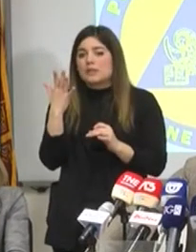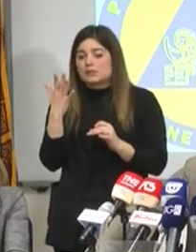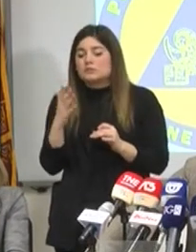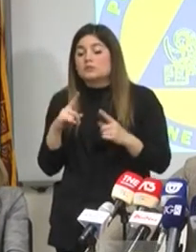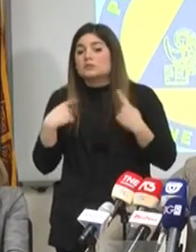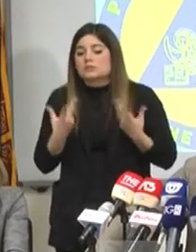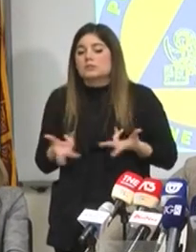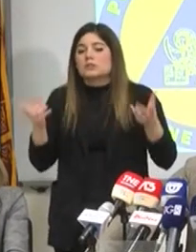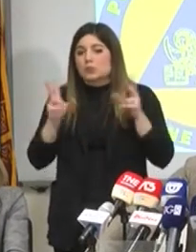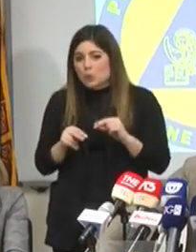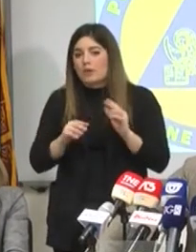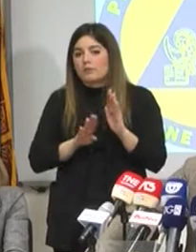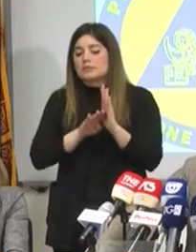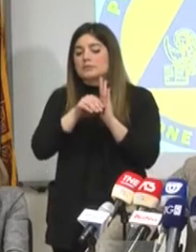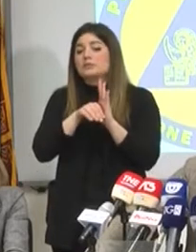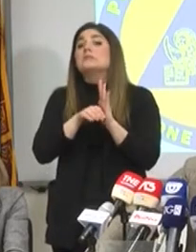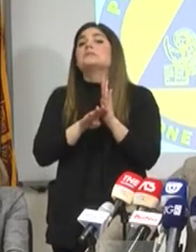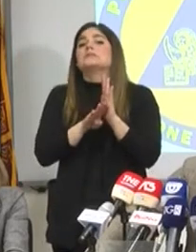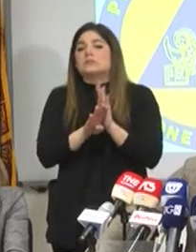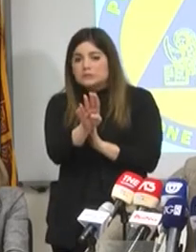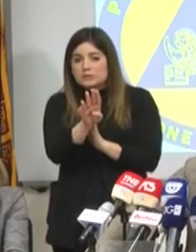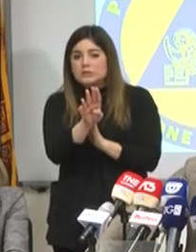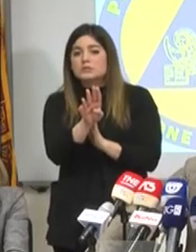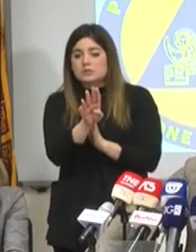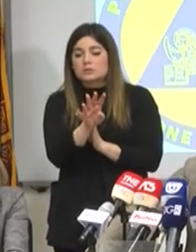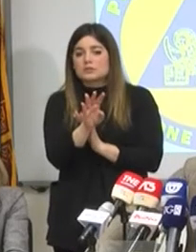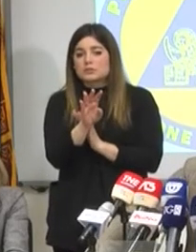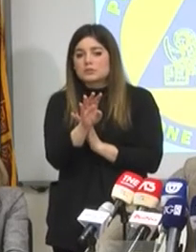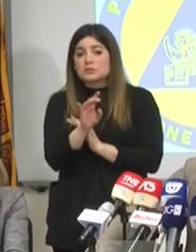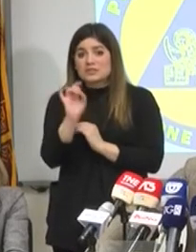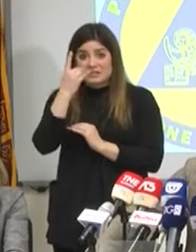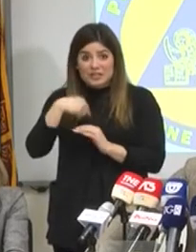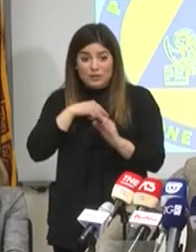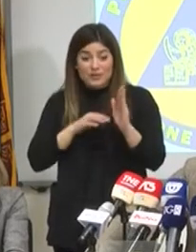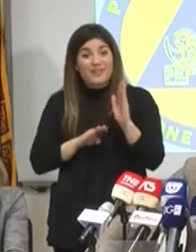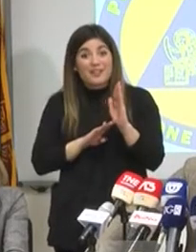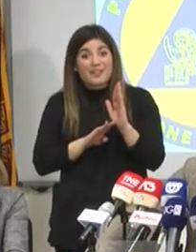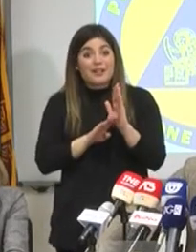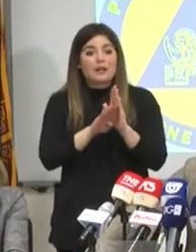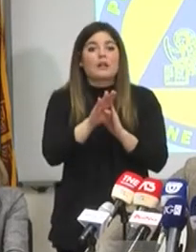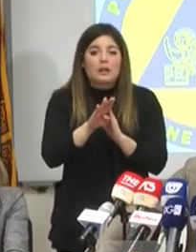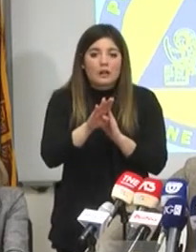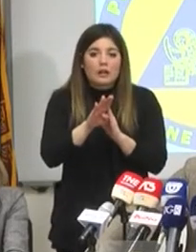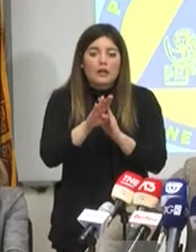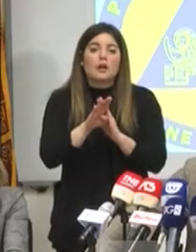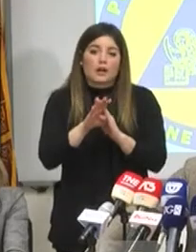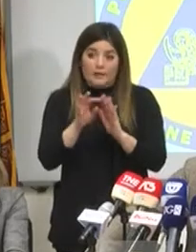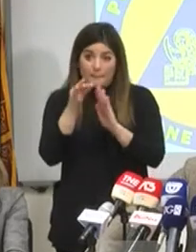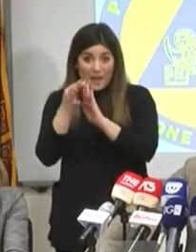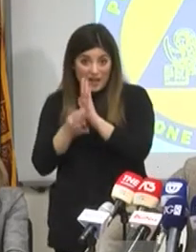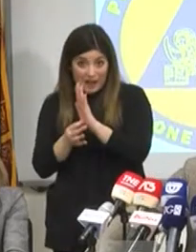a riprendere la curva. Se riprendiamo la curva, i parametri stabiliti oggi dall'Istituto Superiore della Sanità ci sparano direttamente in arancione e rosso.